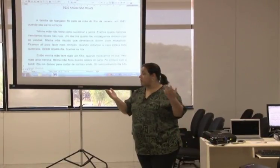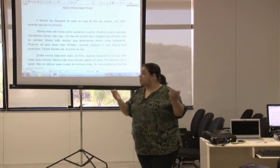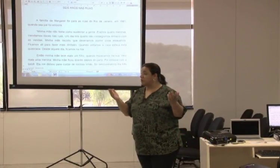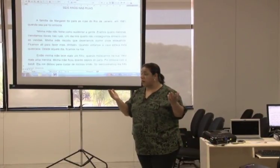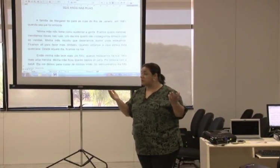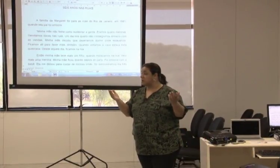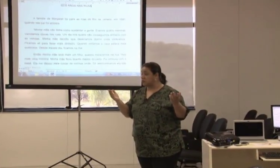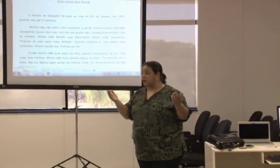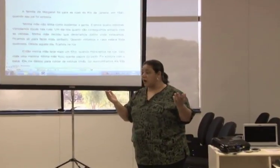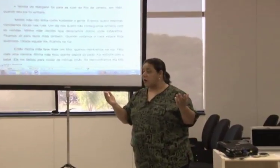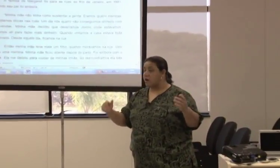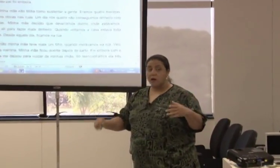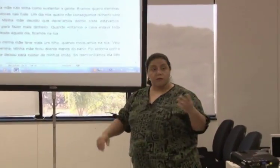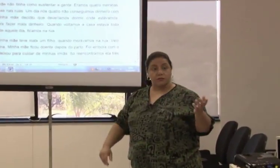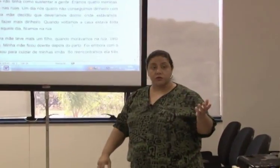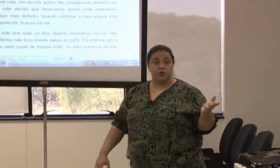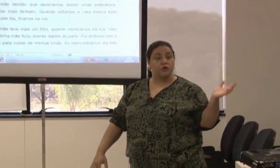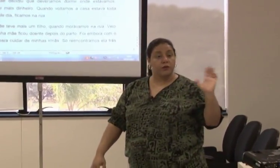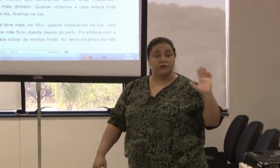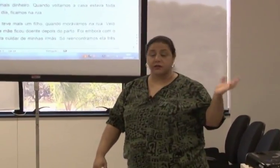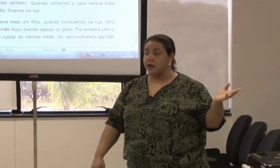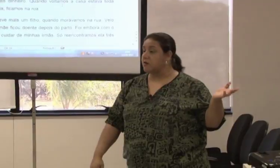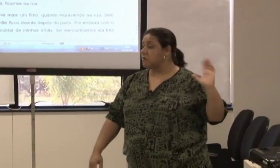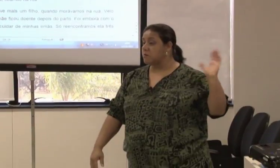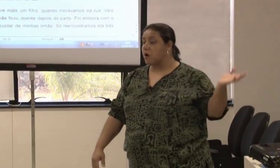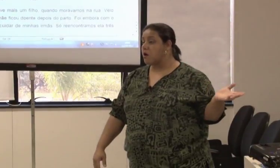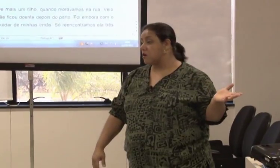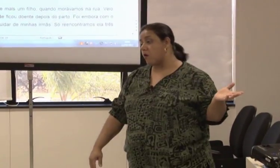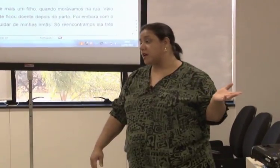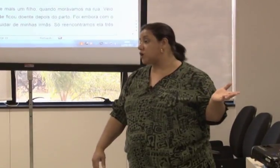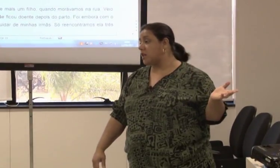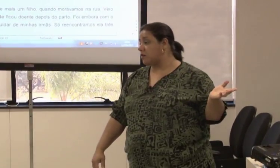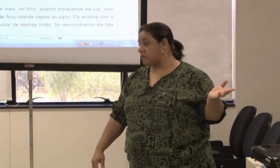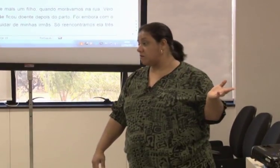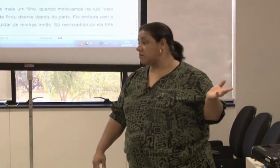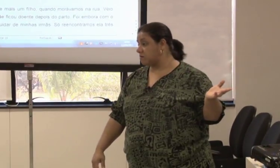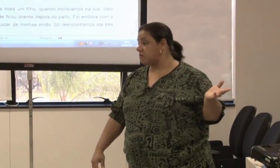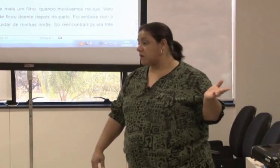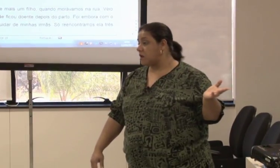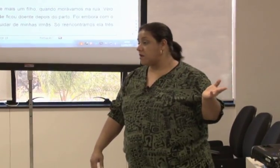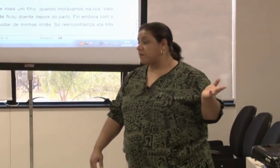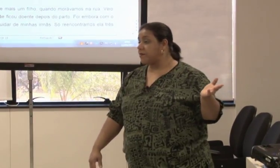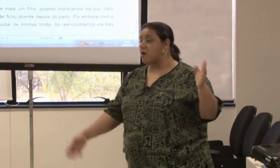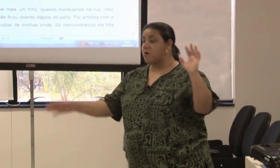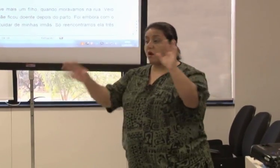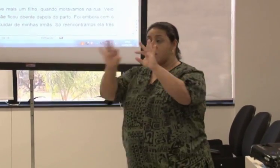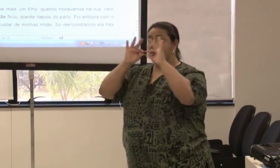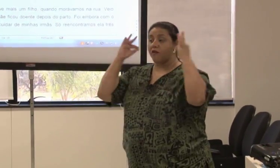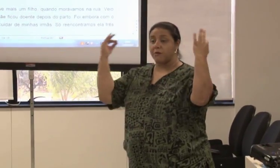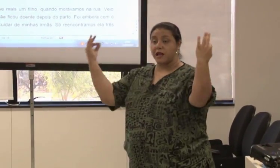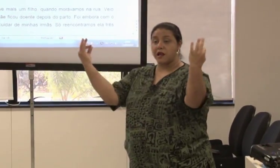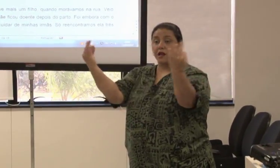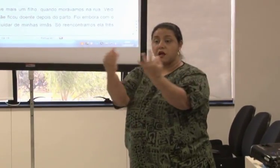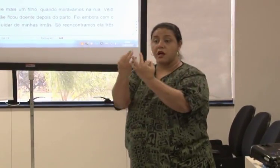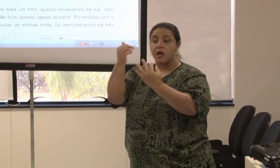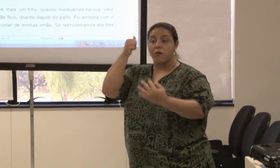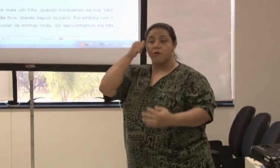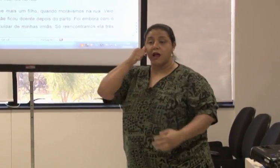ouvinte é fácil identificar, mas para o surdo pode ser qualquer gênero. Então, família,